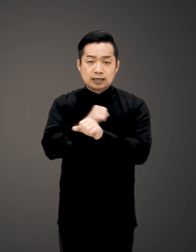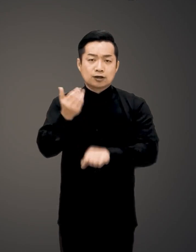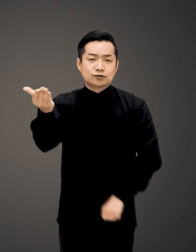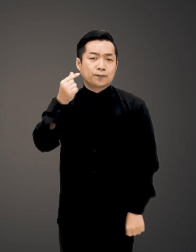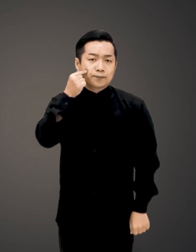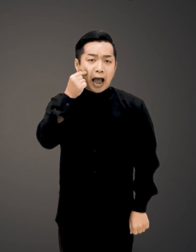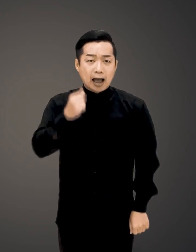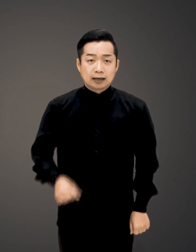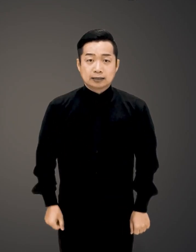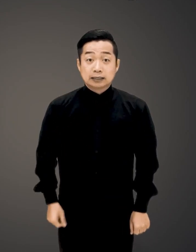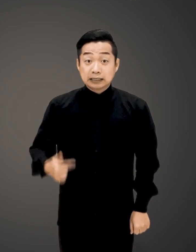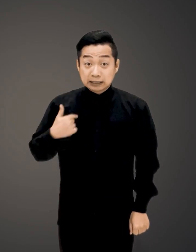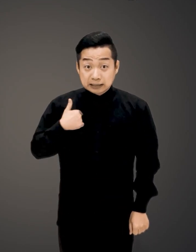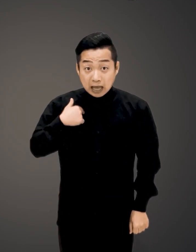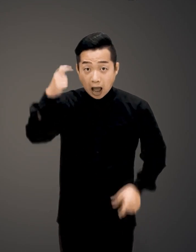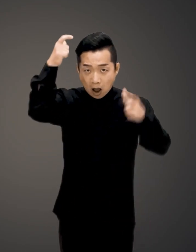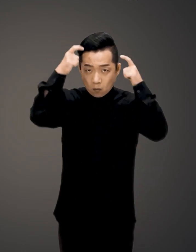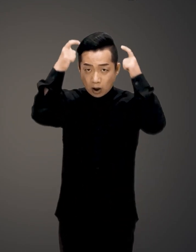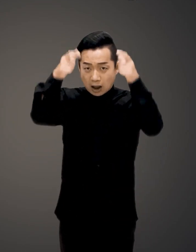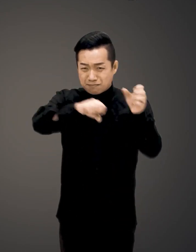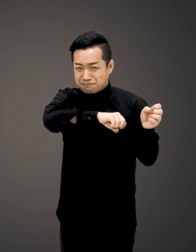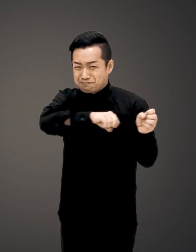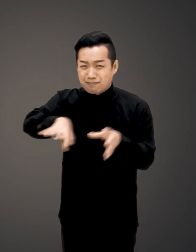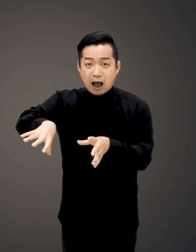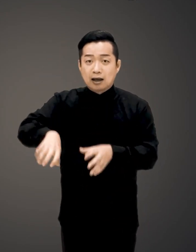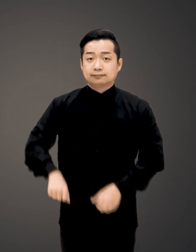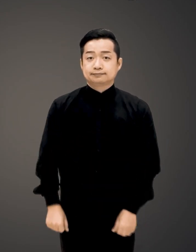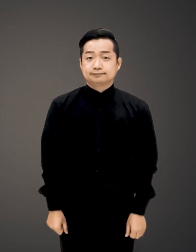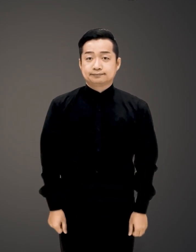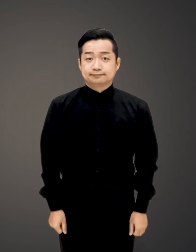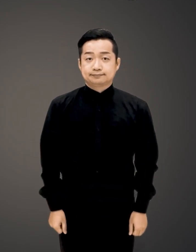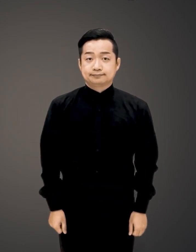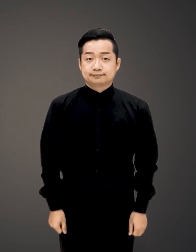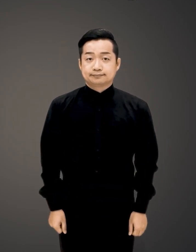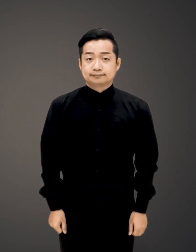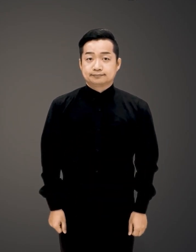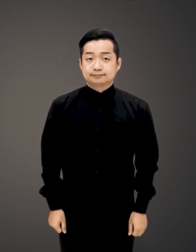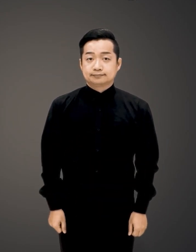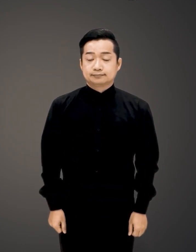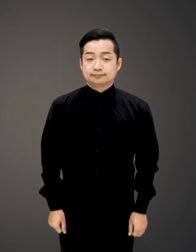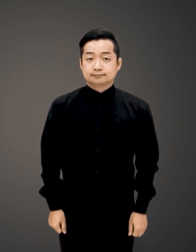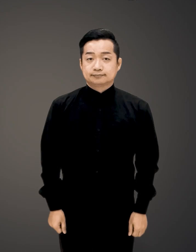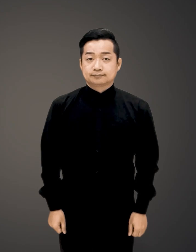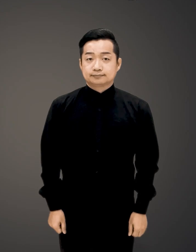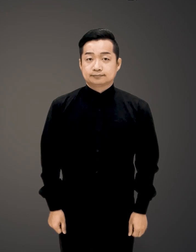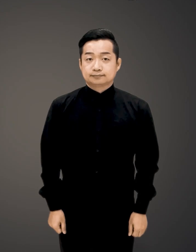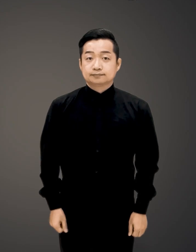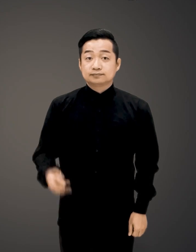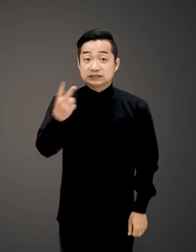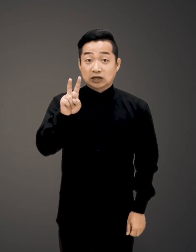건 용납할 수 없었다. 나는 봉황관을 떼어내 힘껏 바닥에 던졌다.